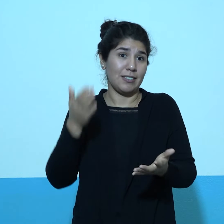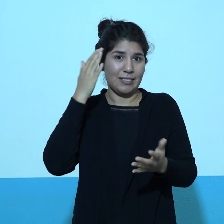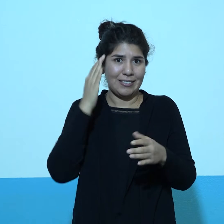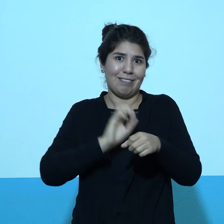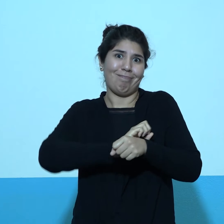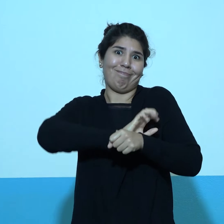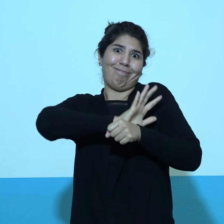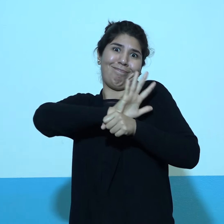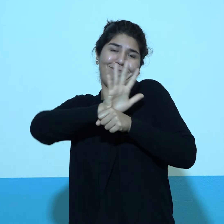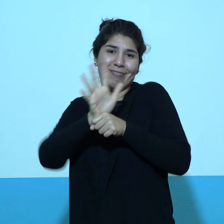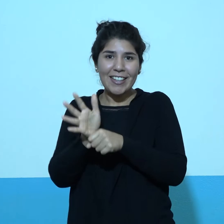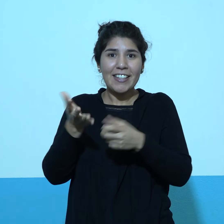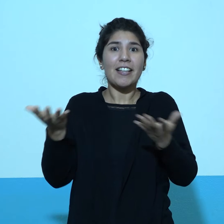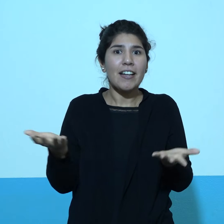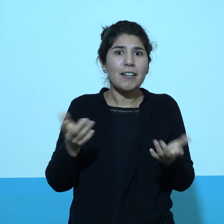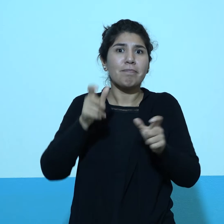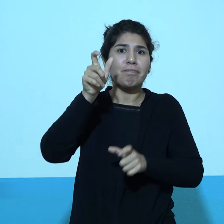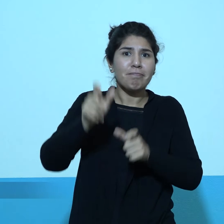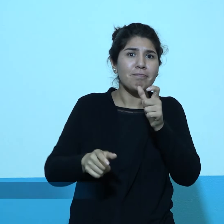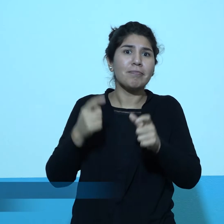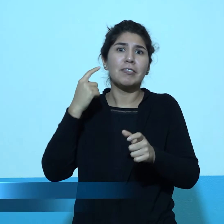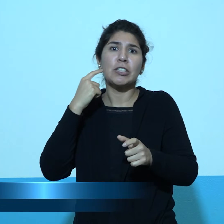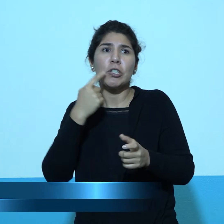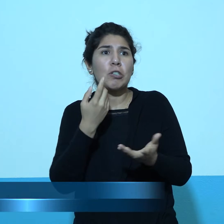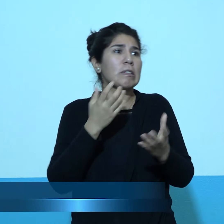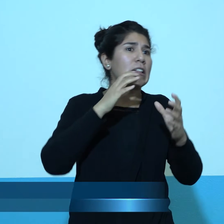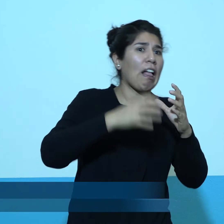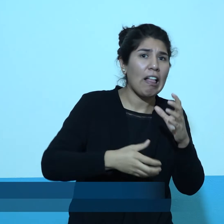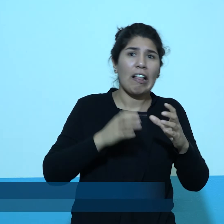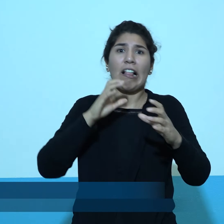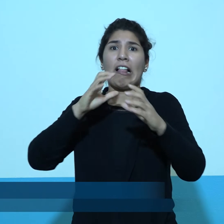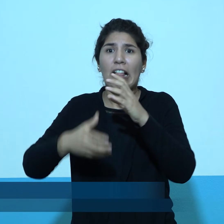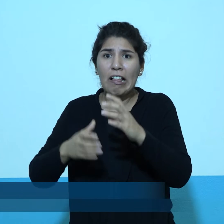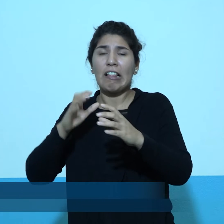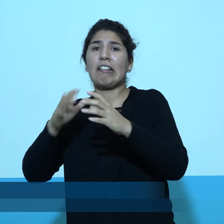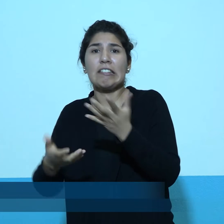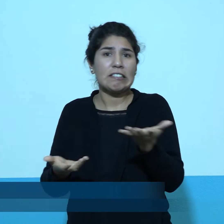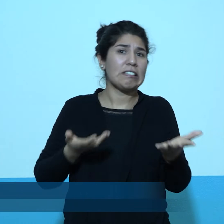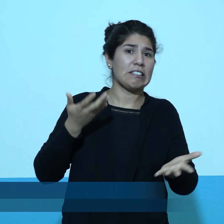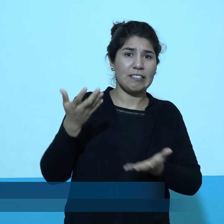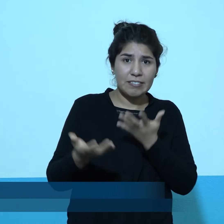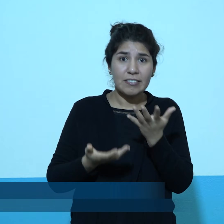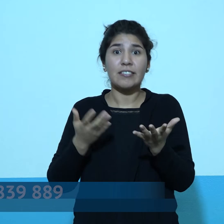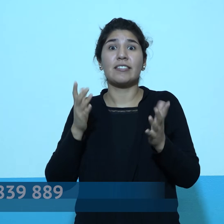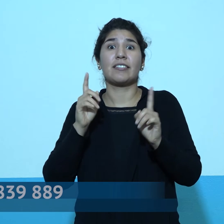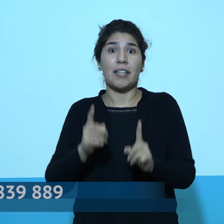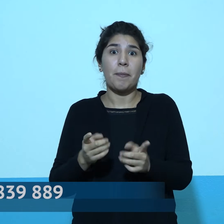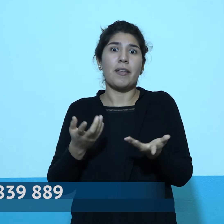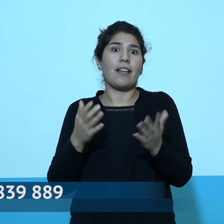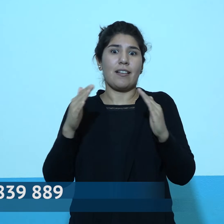debido a la emergencia sanitaria se ven privadas a comunicarse verdad con otras personas y debido al hecho